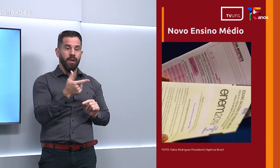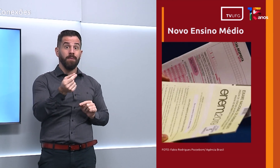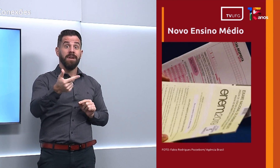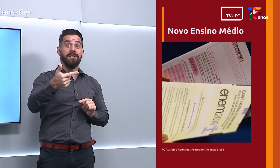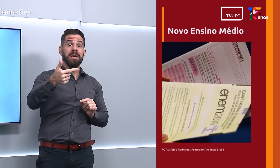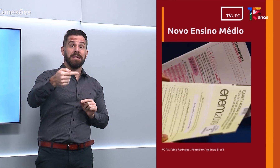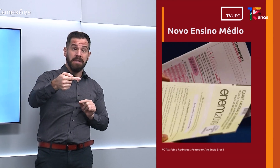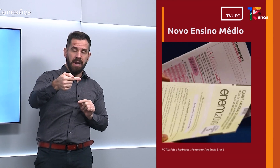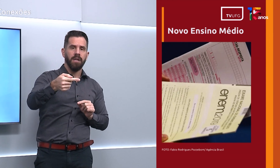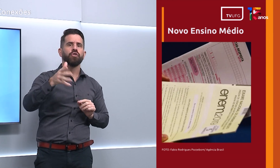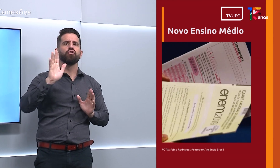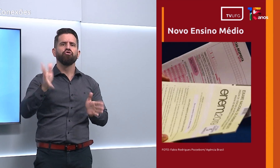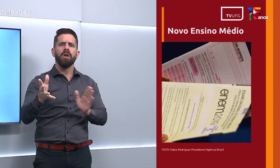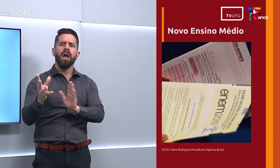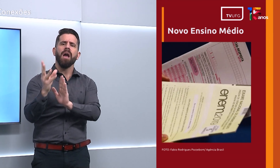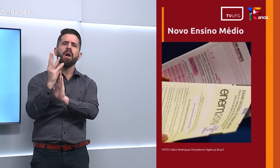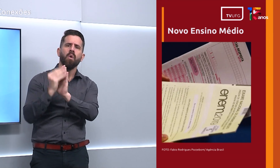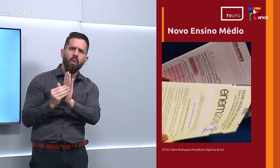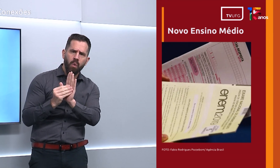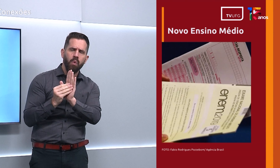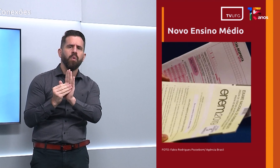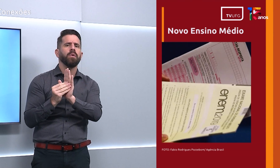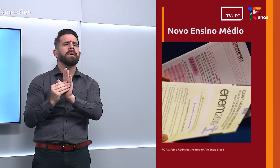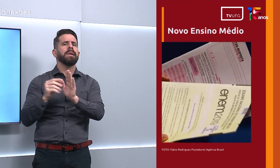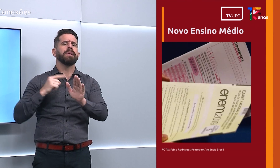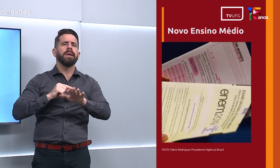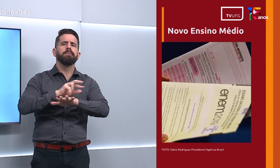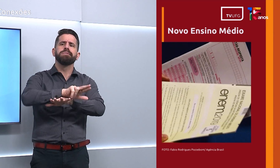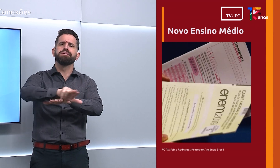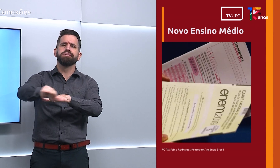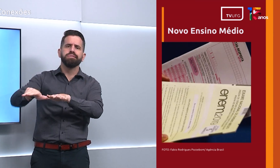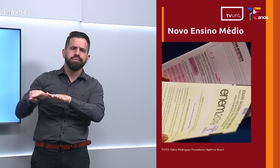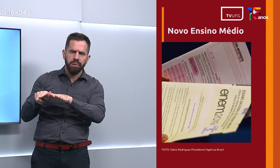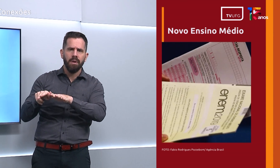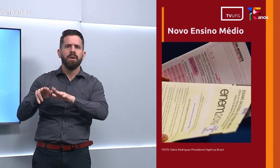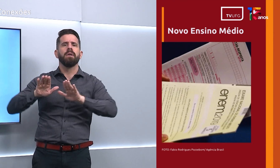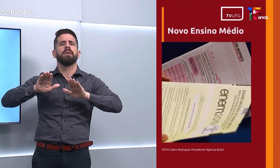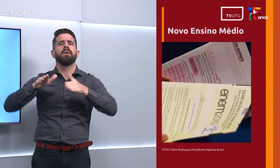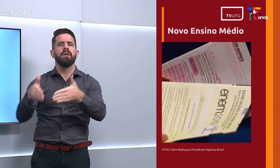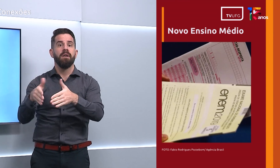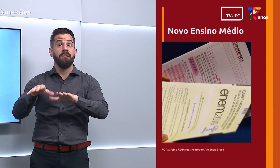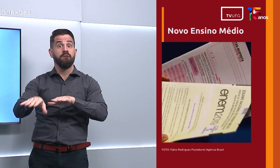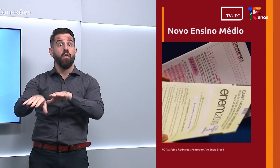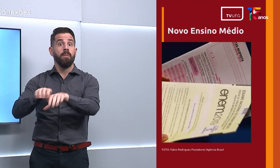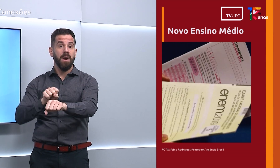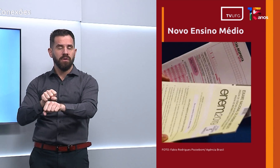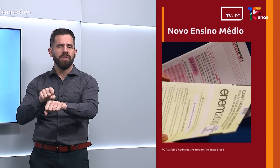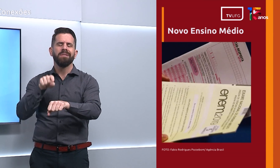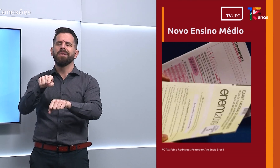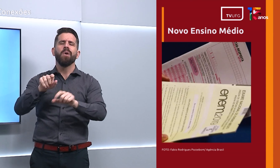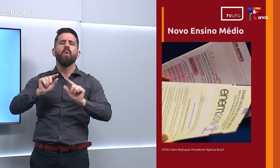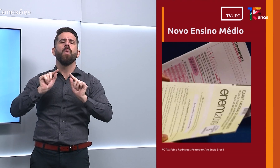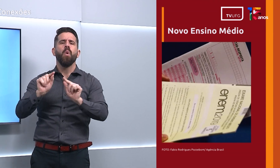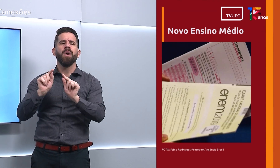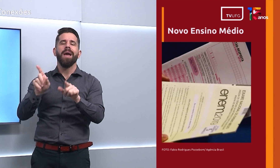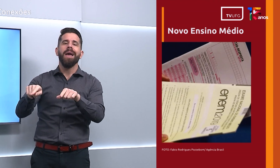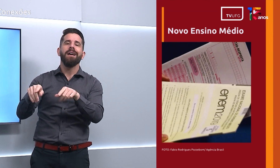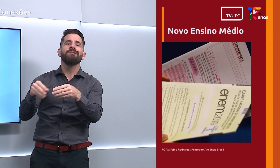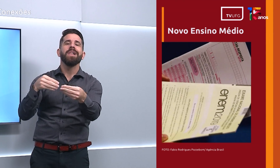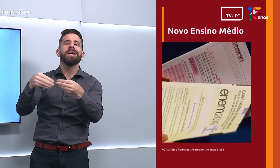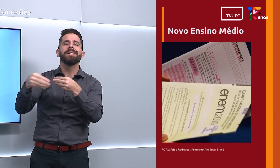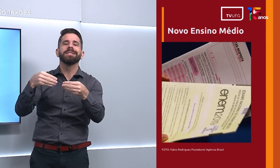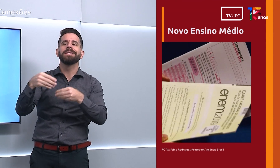Enem os conteúdos dos itinerários formativos, que é uma parte flexível do currículo que pode ser escolhida